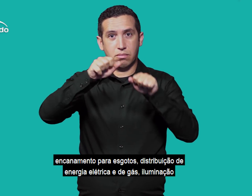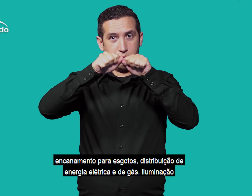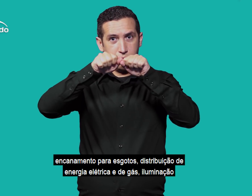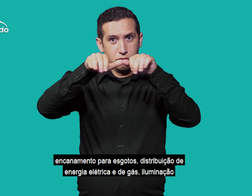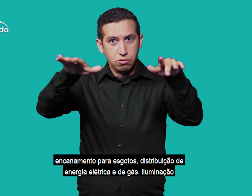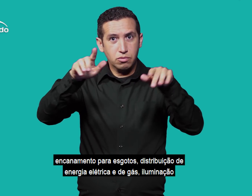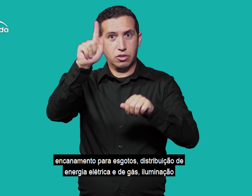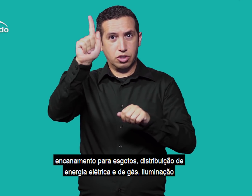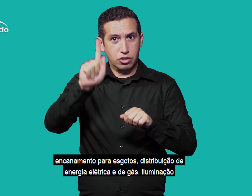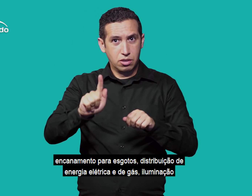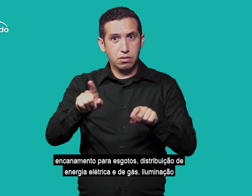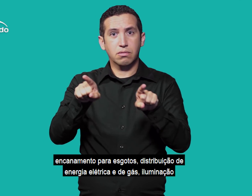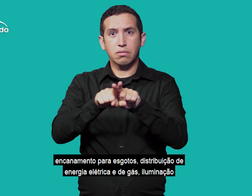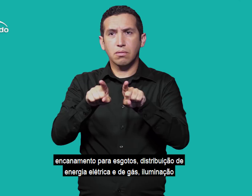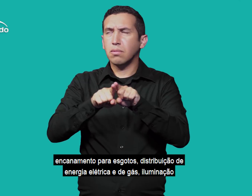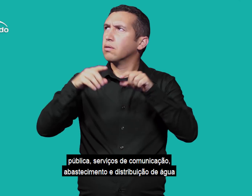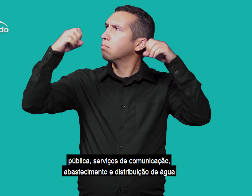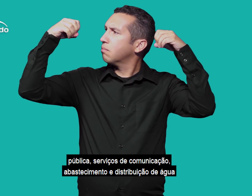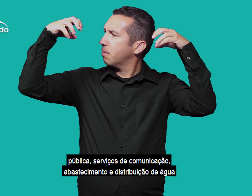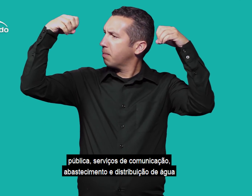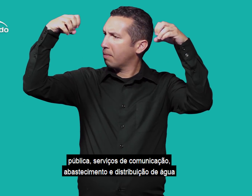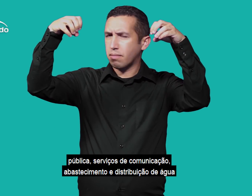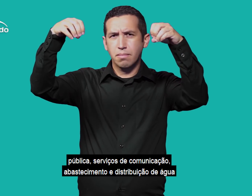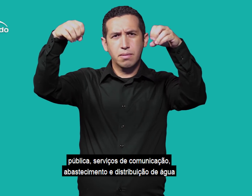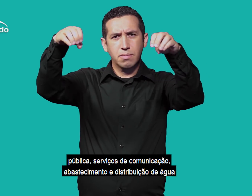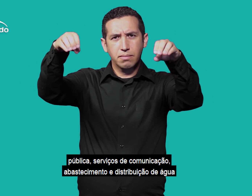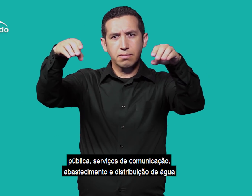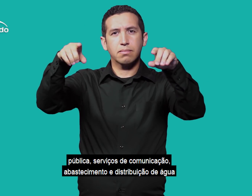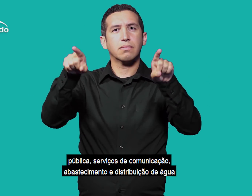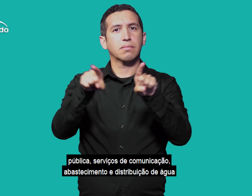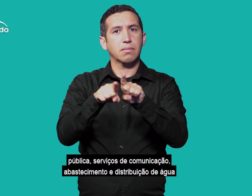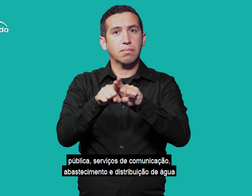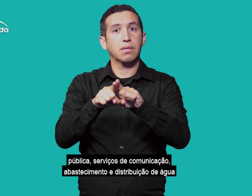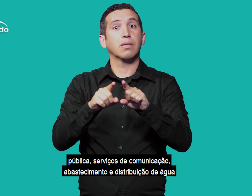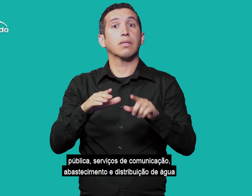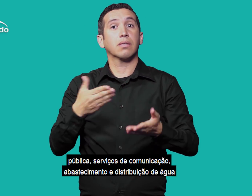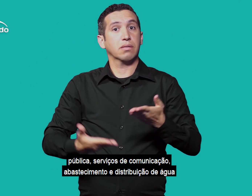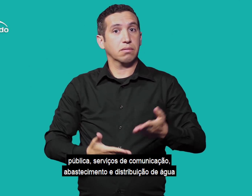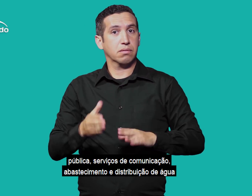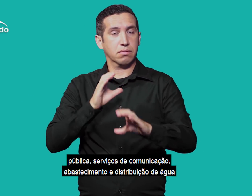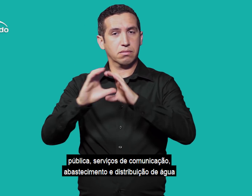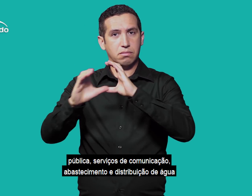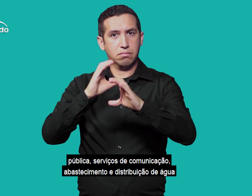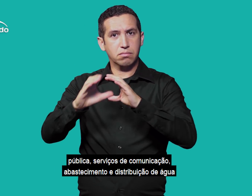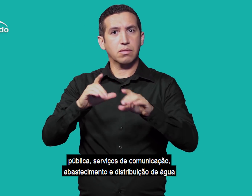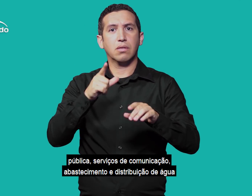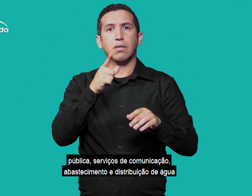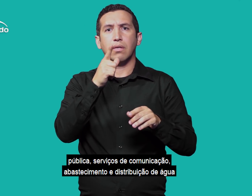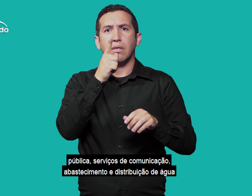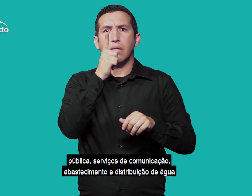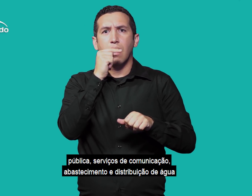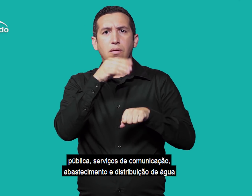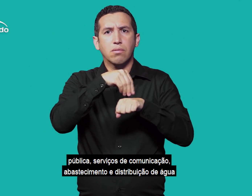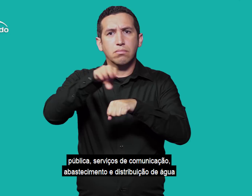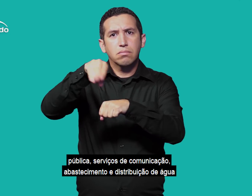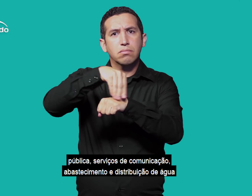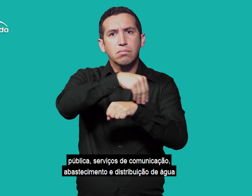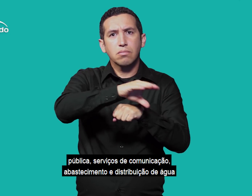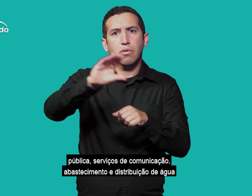e de gás iluminação pública serviços de comunicação abastecimento e distribuição de água